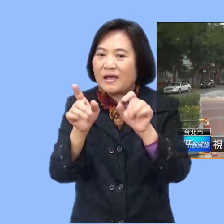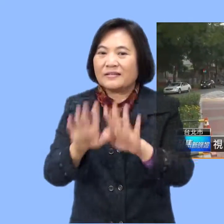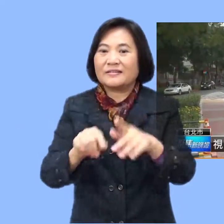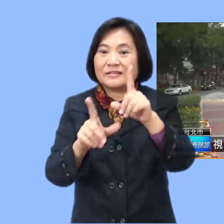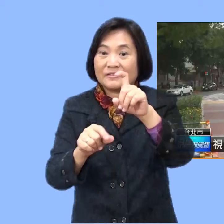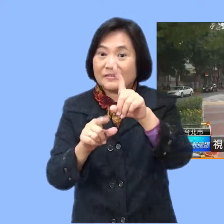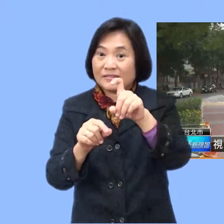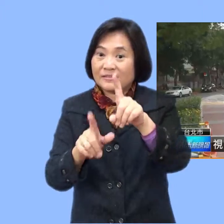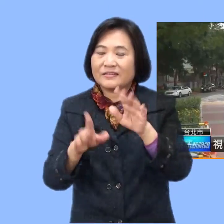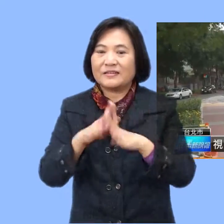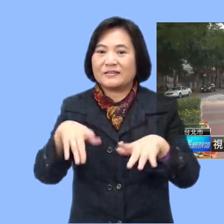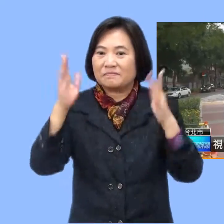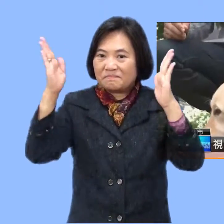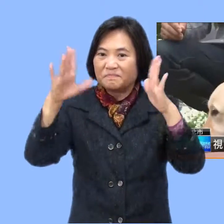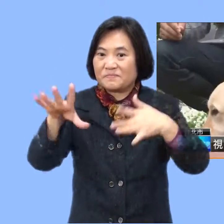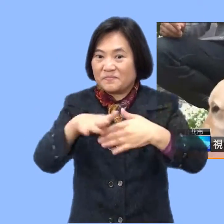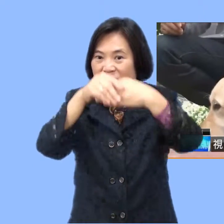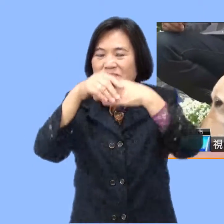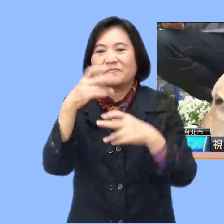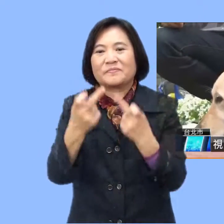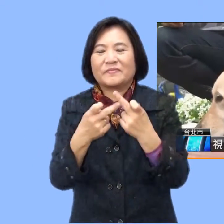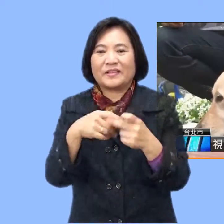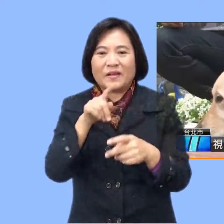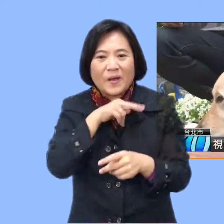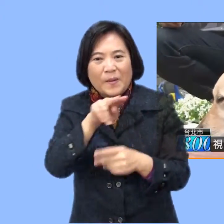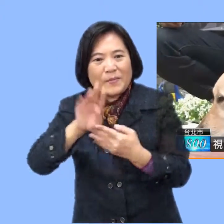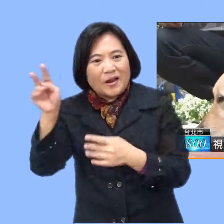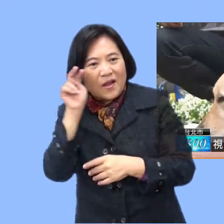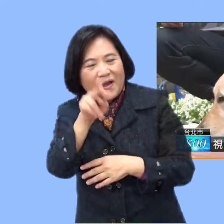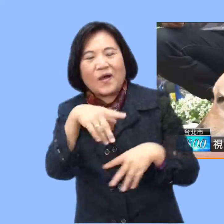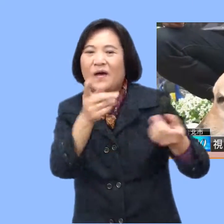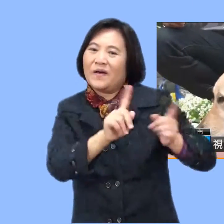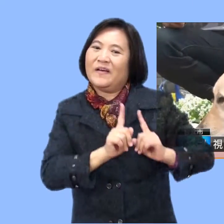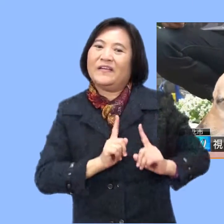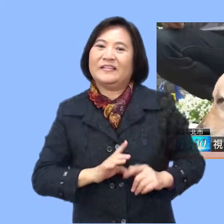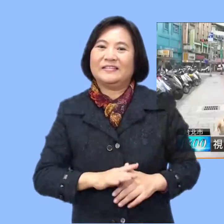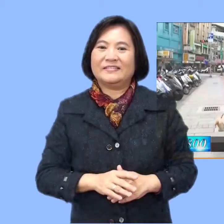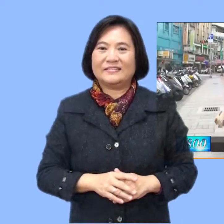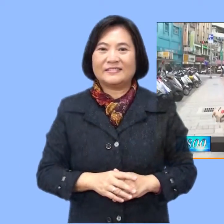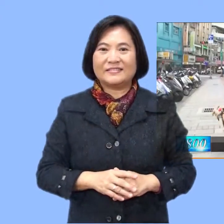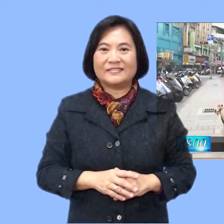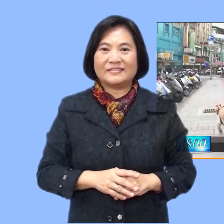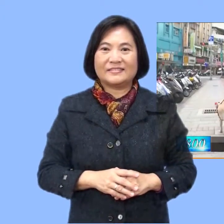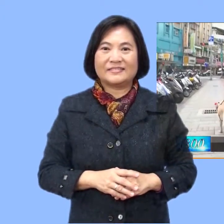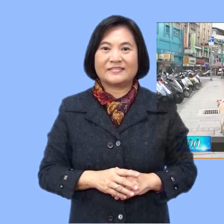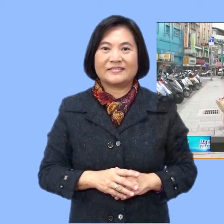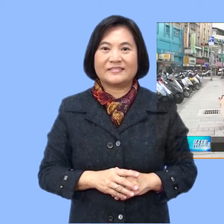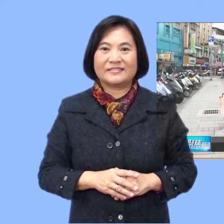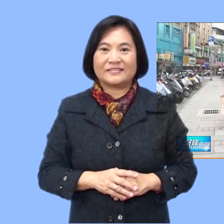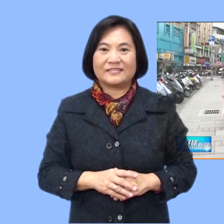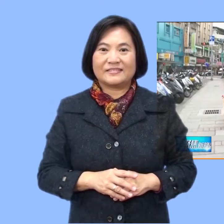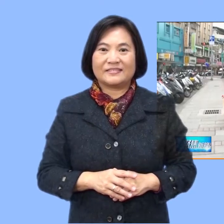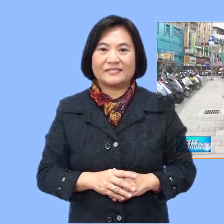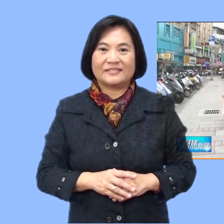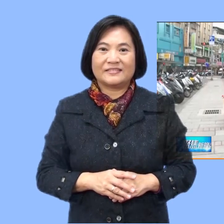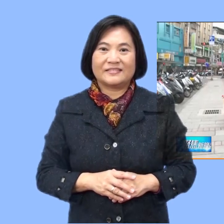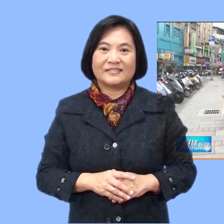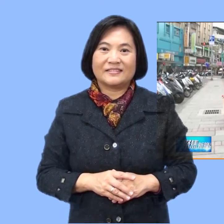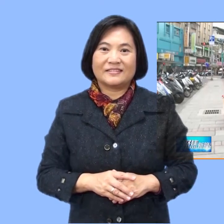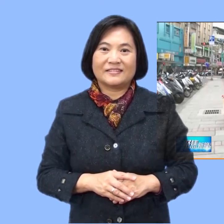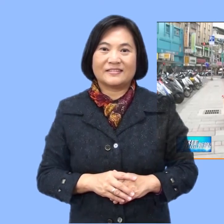也在今年11月正式结拜成兄弟，温暖人心的故事让不少人看得很感动。 UNITV 谢玉欣、李小峰台北报道。